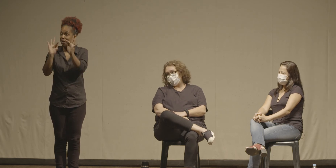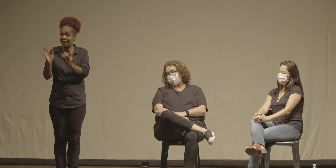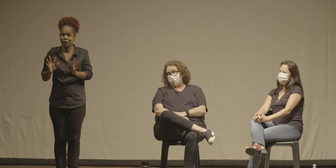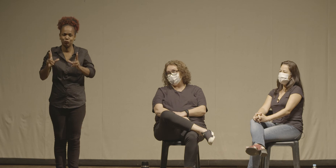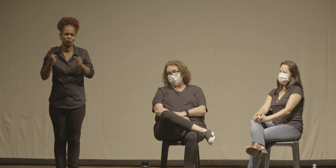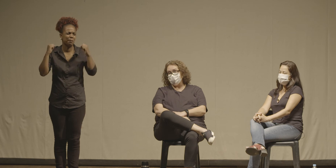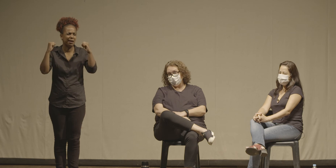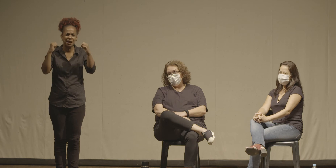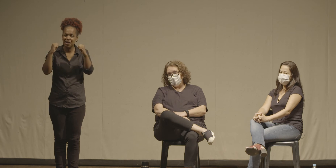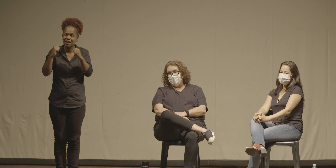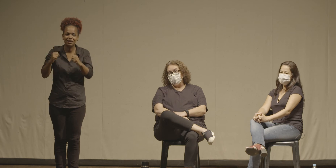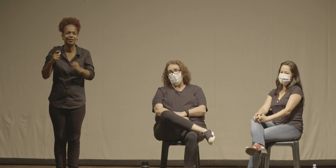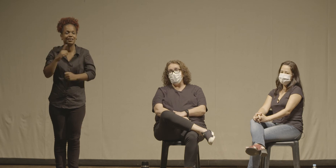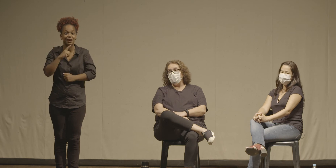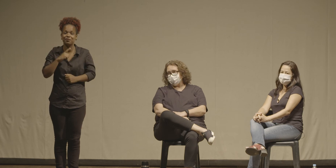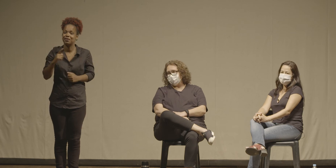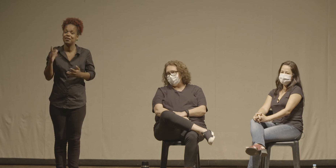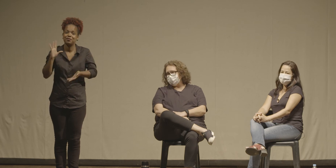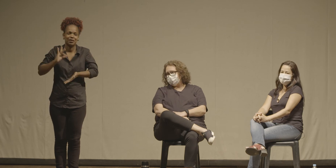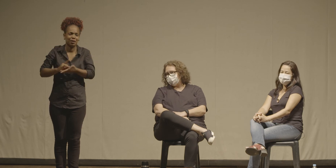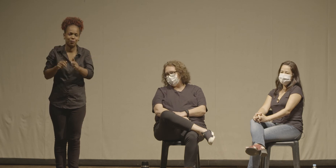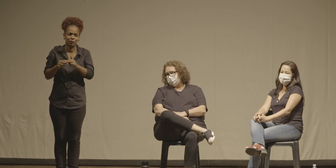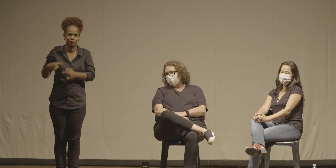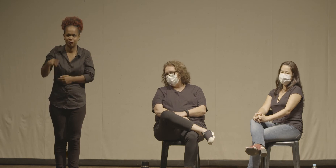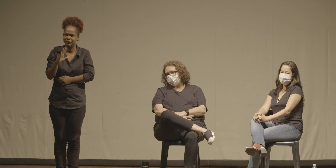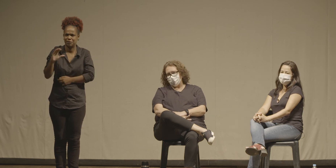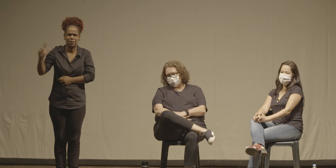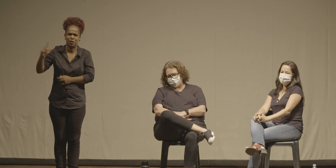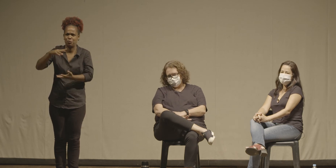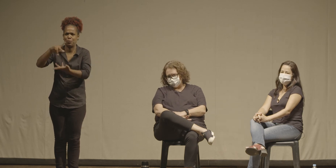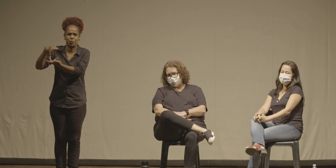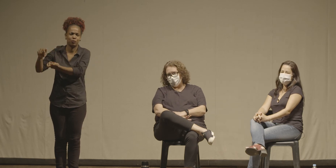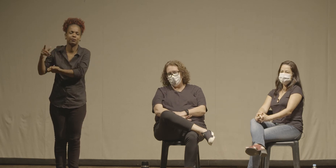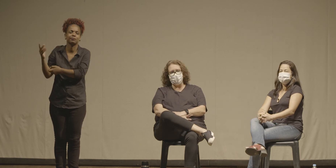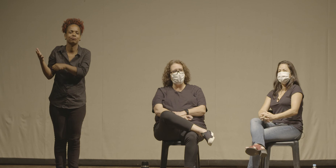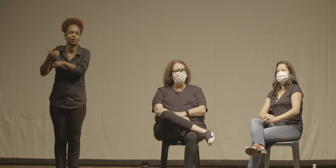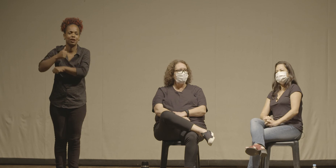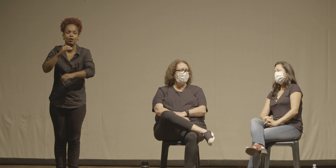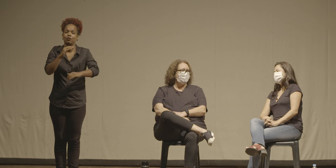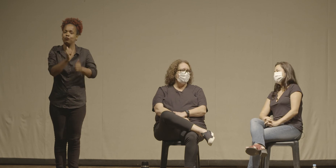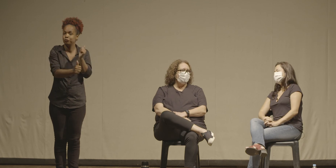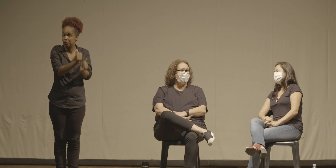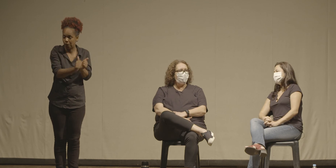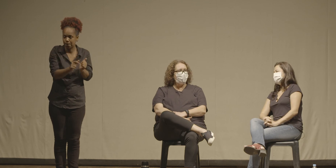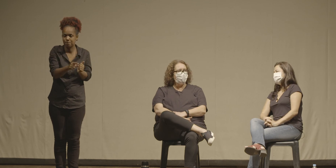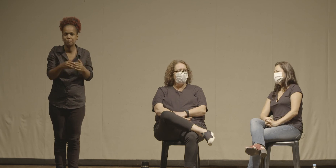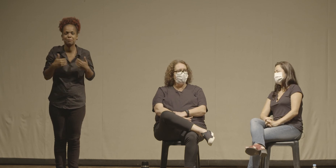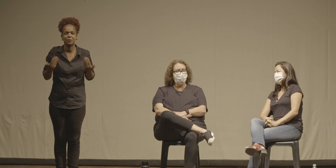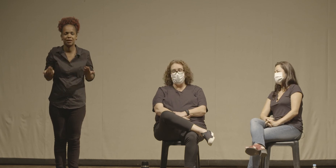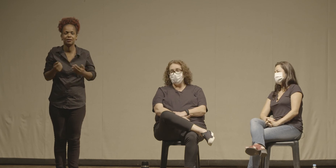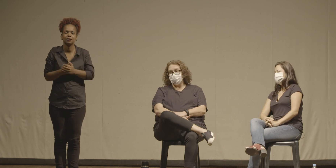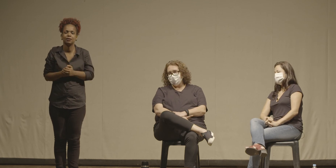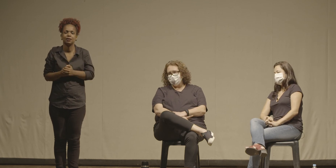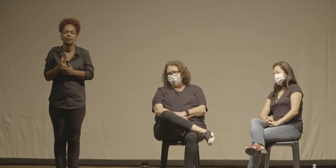né? A torcida estava feliz porque a gente tinha sido campeão mundial no futebol, né? E aí